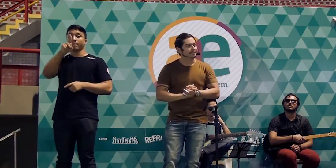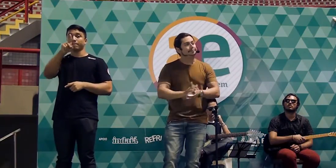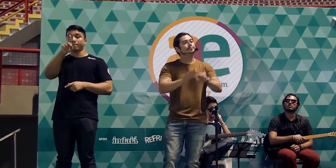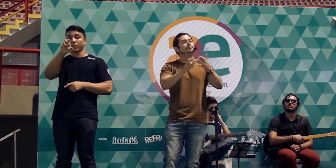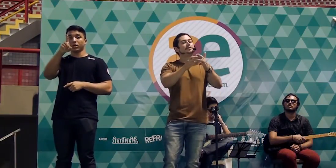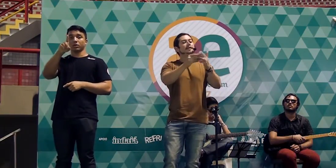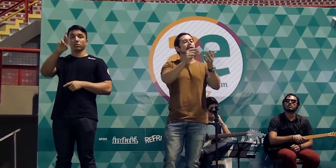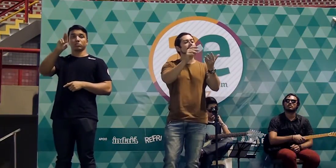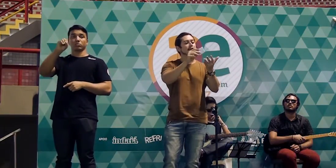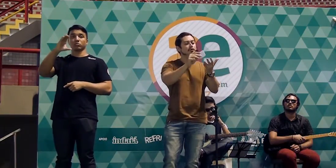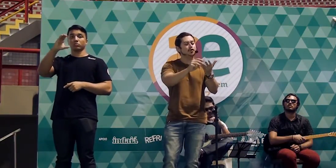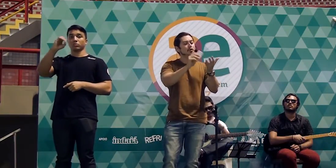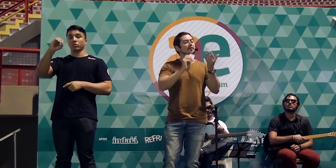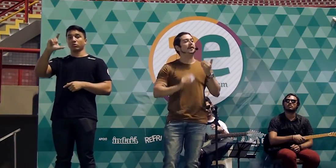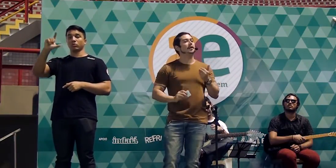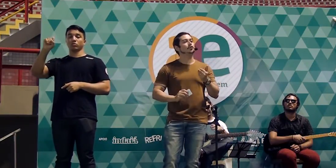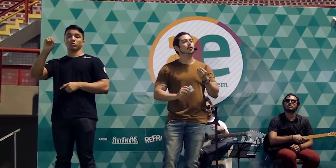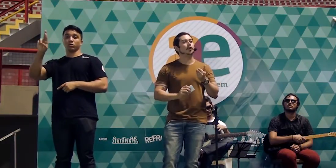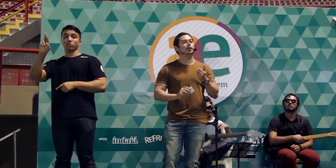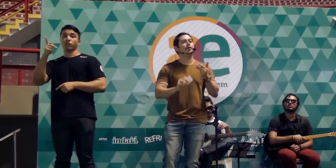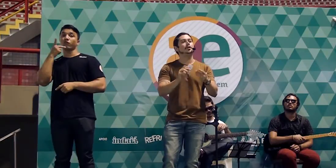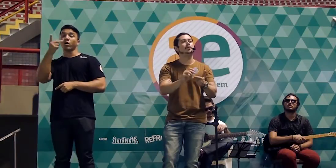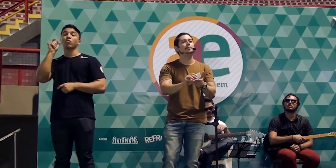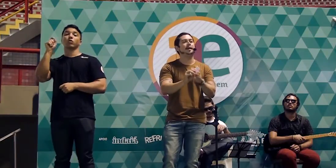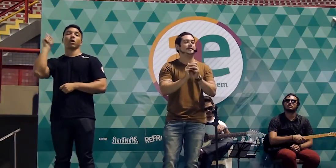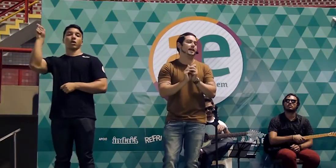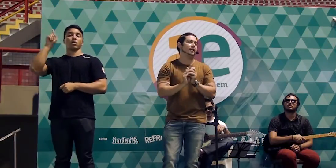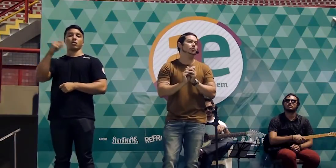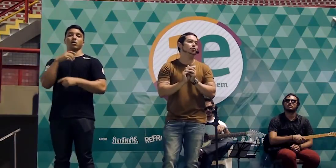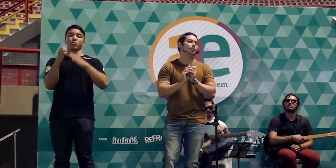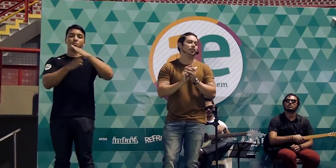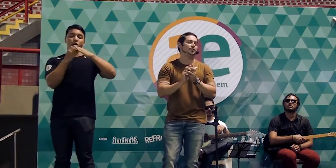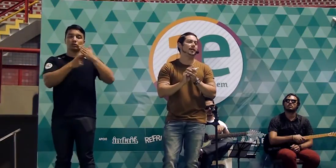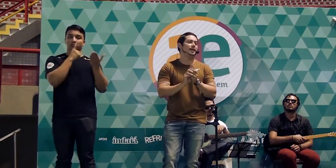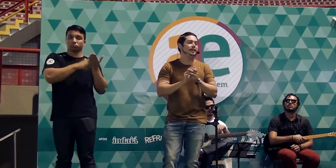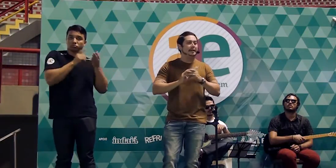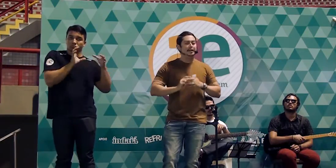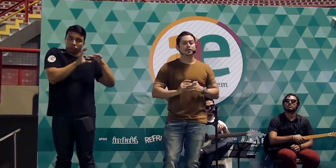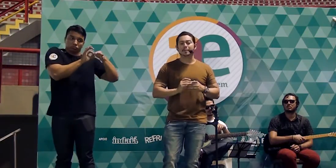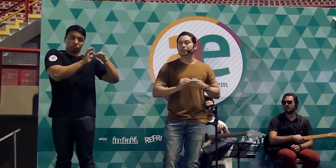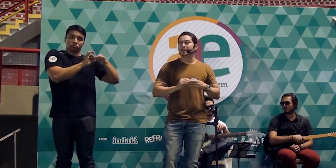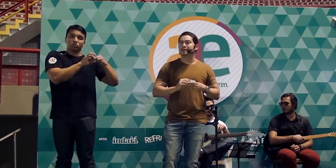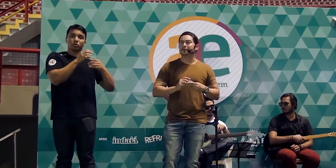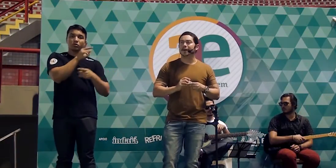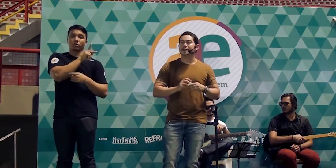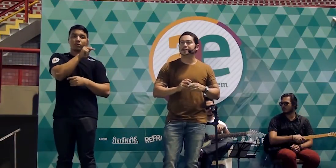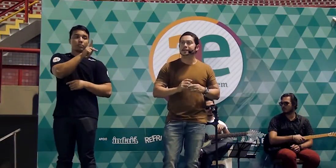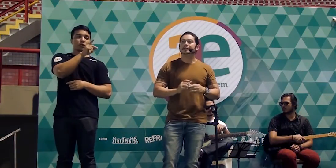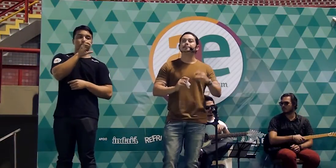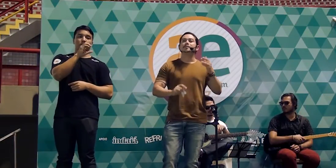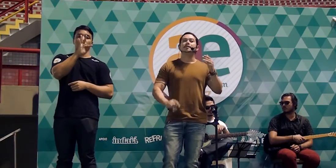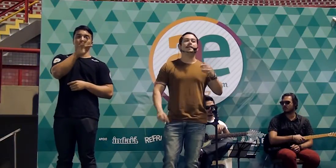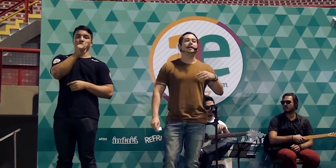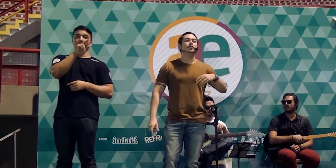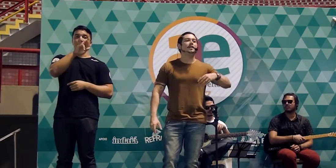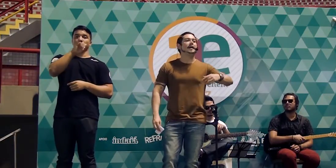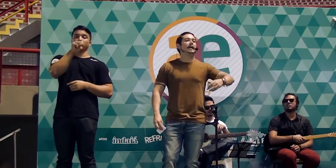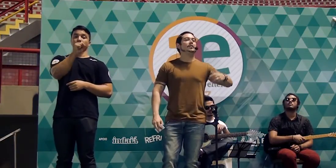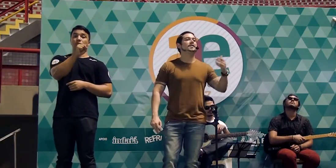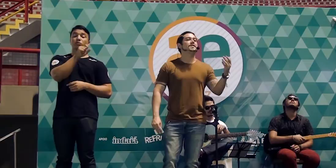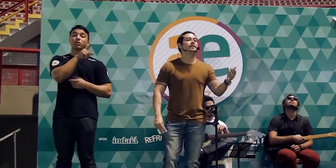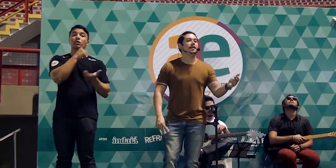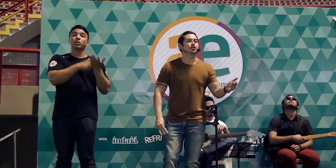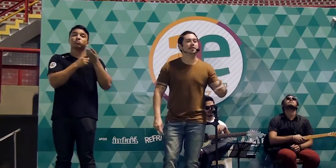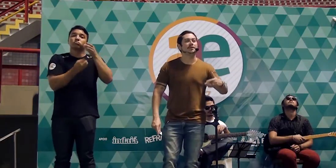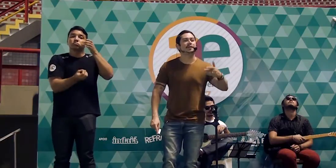Collor, que denunciou que Fernando Collor e um empresário muito próximo a ele, chamado PC Farias, teriam